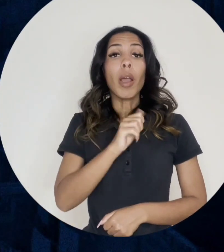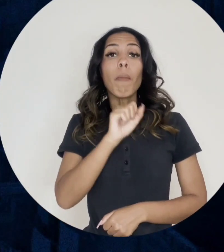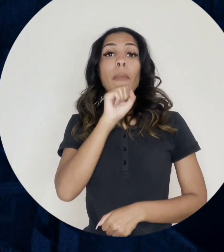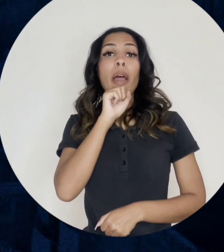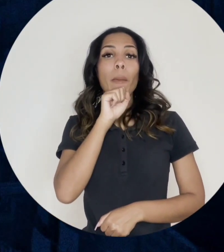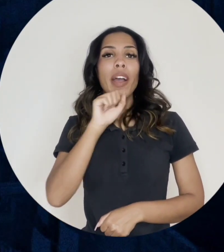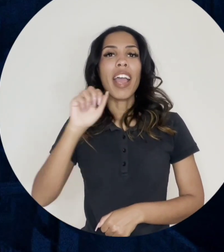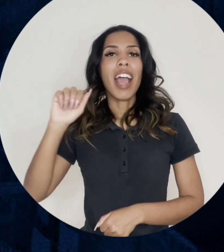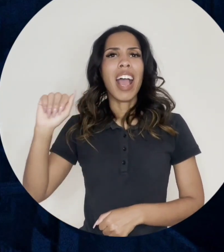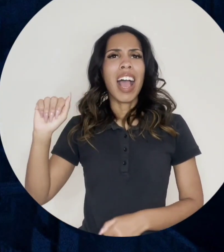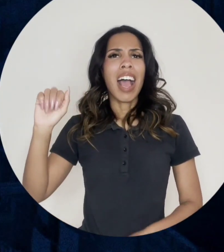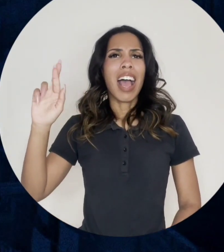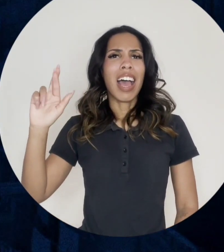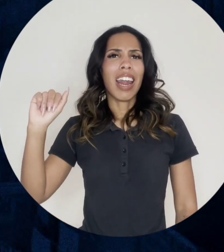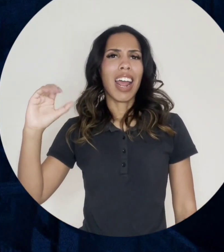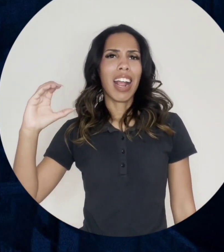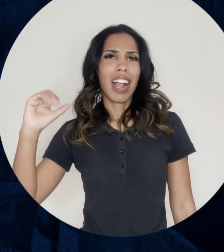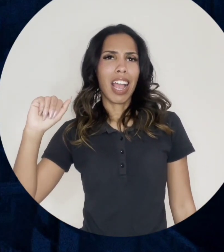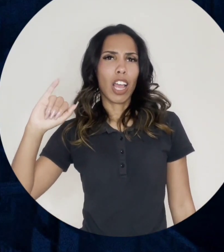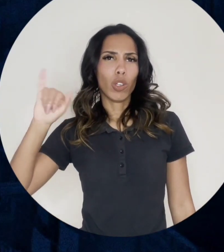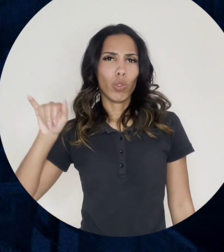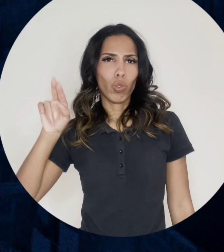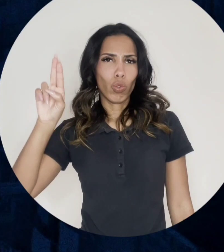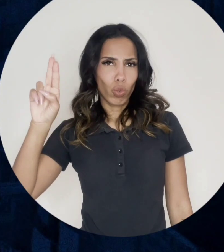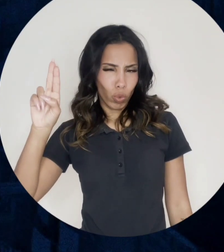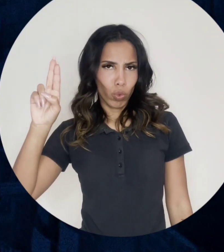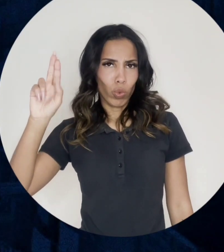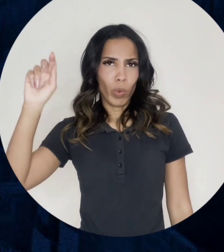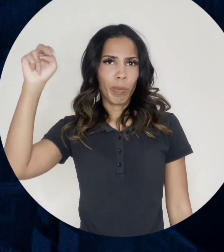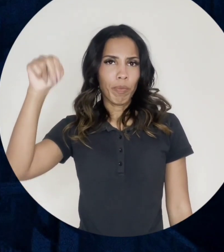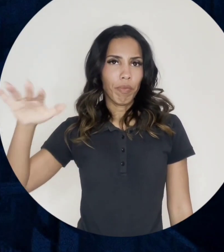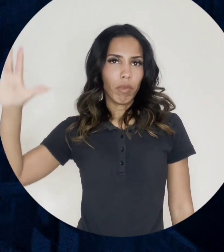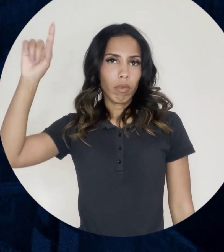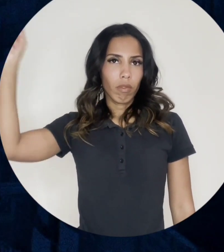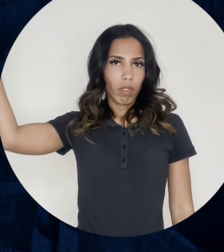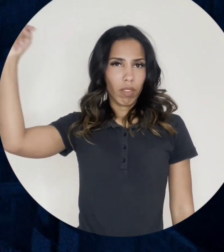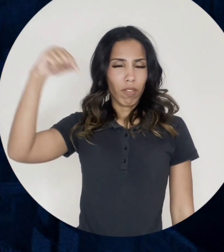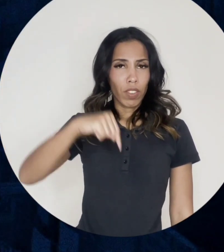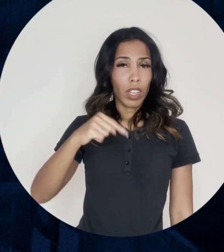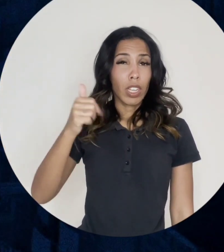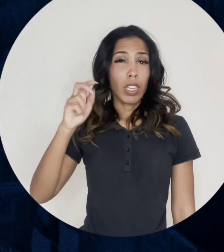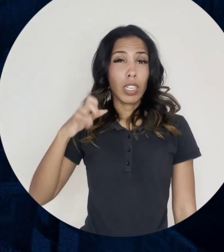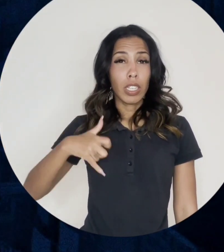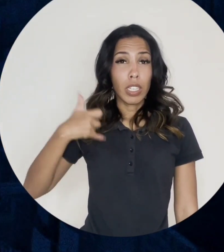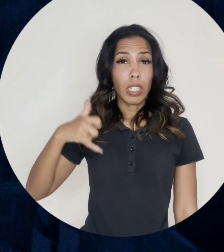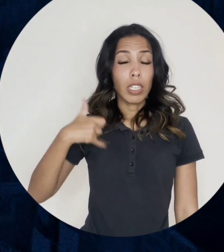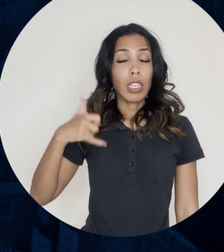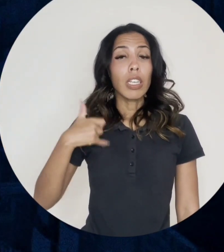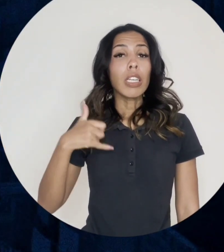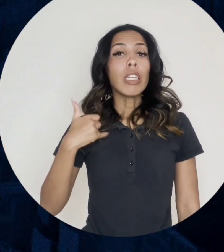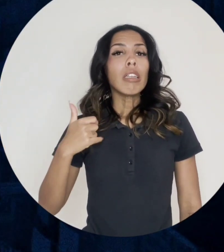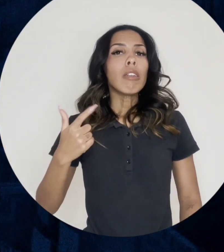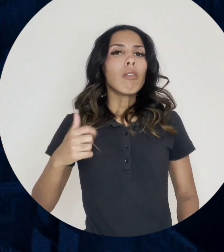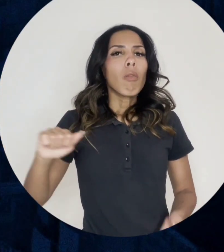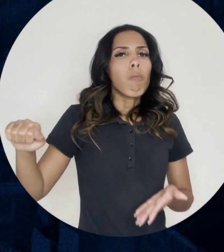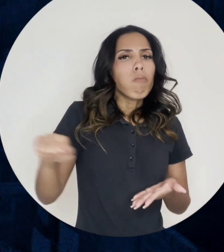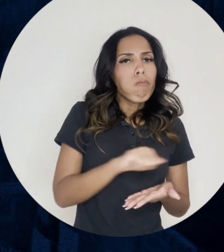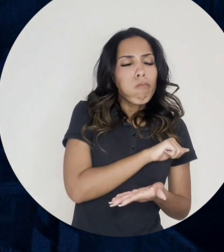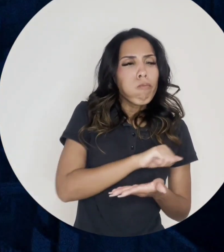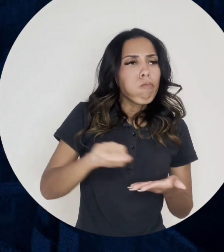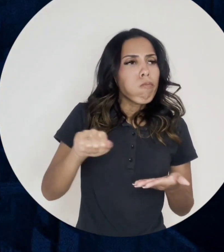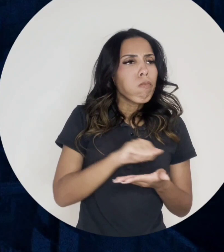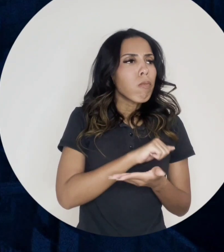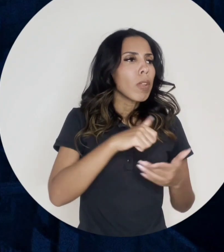Aracaju, novinha, 15 anos, com um irmão, e foi trabalhar na casa de uma madame passadeira,